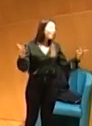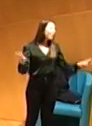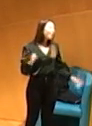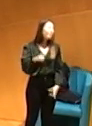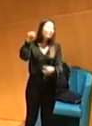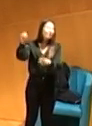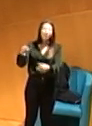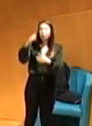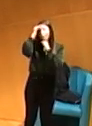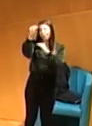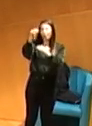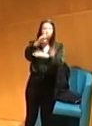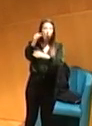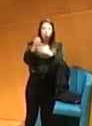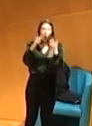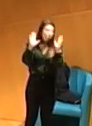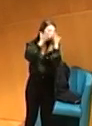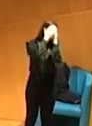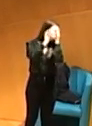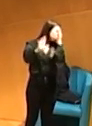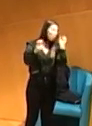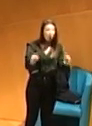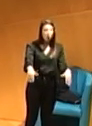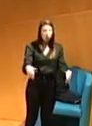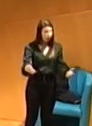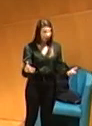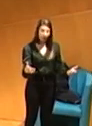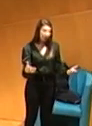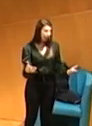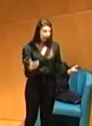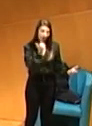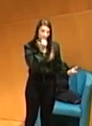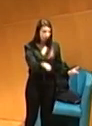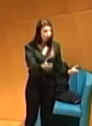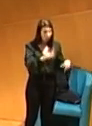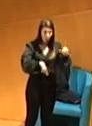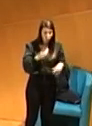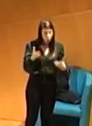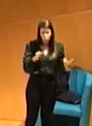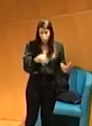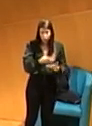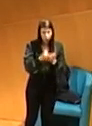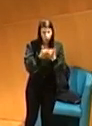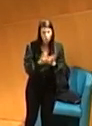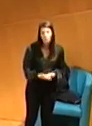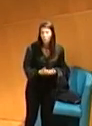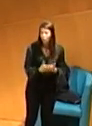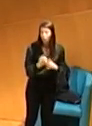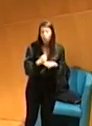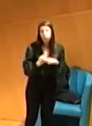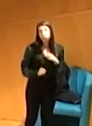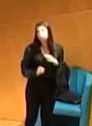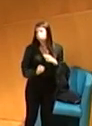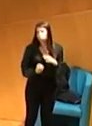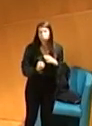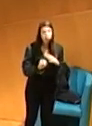je leur fais une confiance aveugle. On ne peut pas. Et il y a des jours où c'est trop lourd, où il y a des jours où on n'en peut plus.